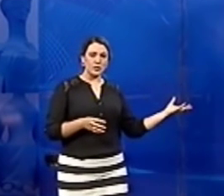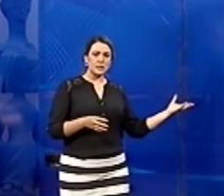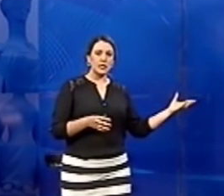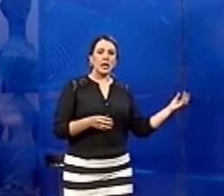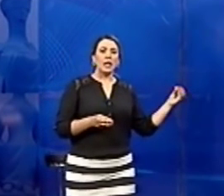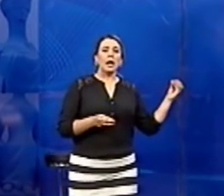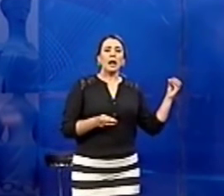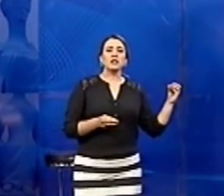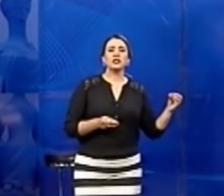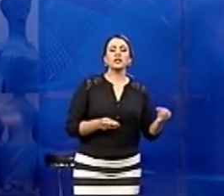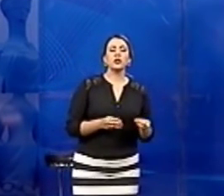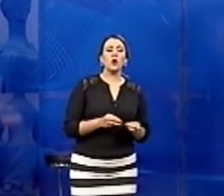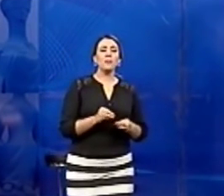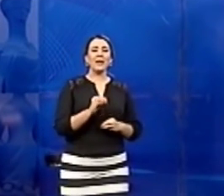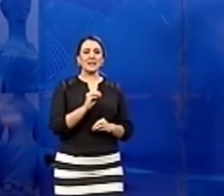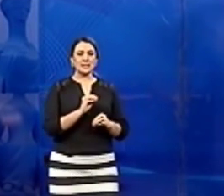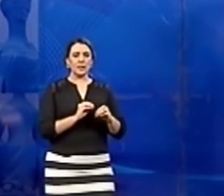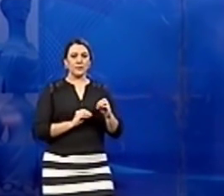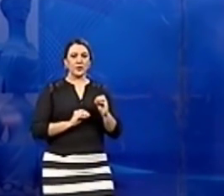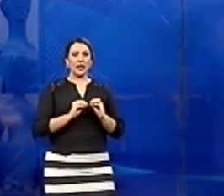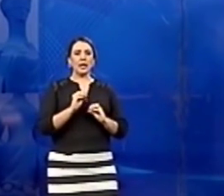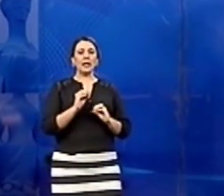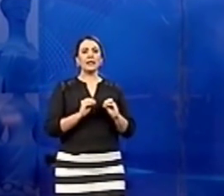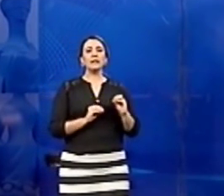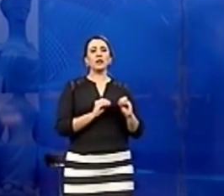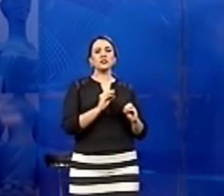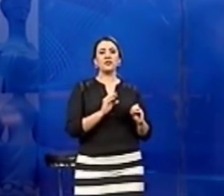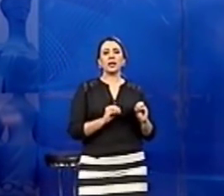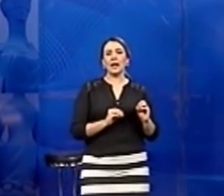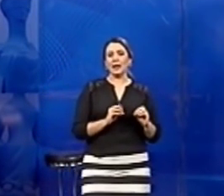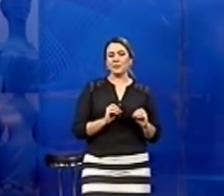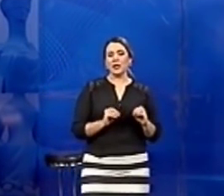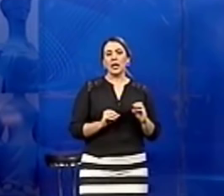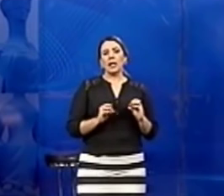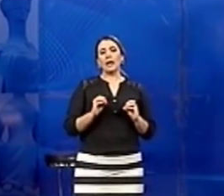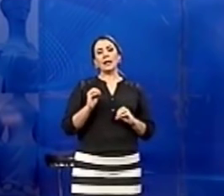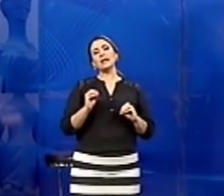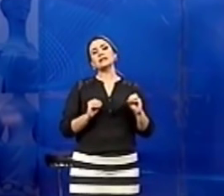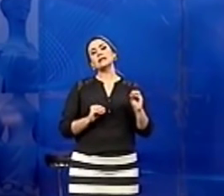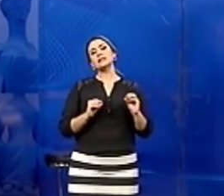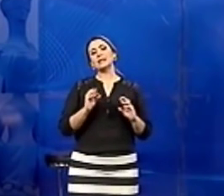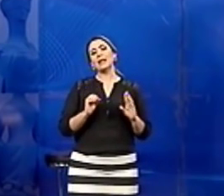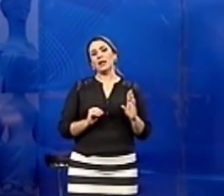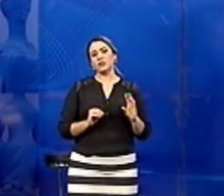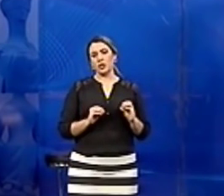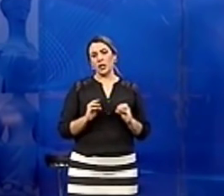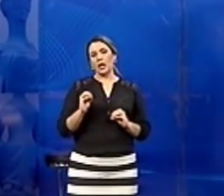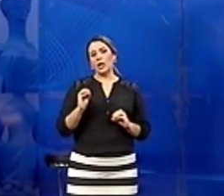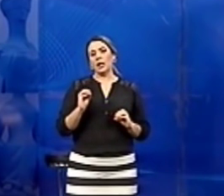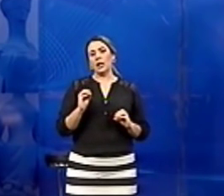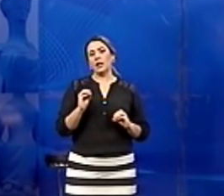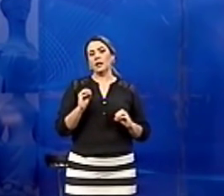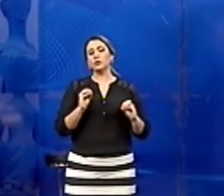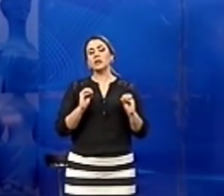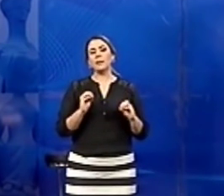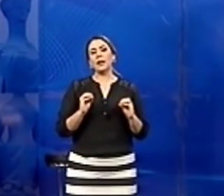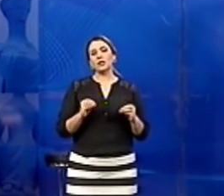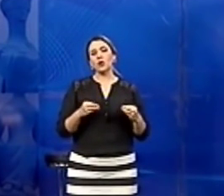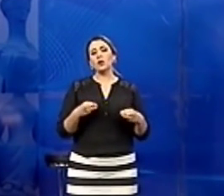anteriores. A gente começa a identificar a necessidade do trabalhador